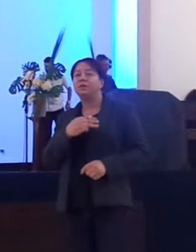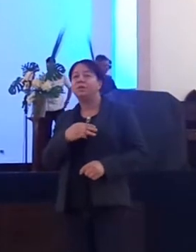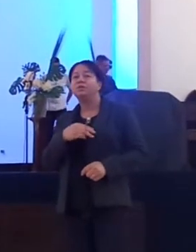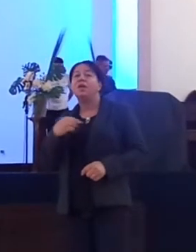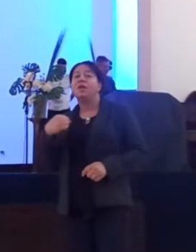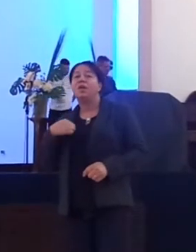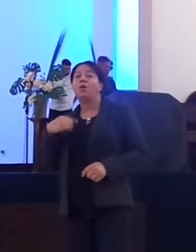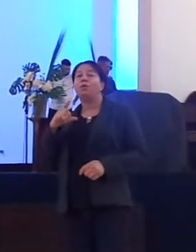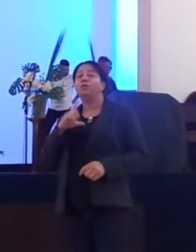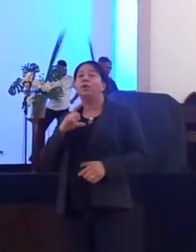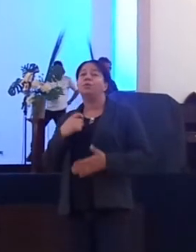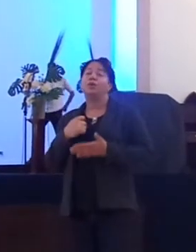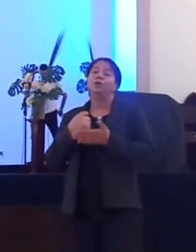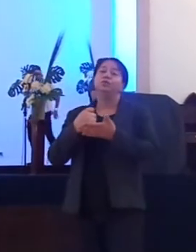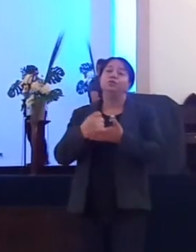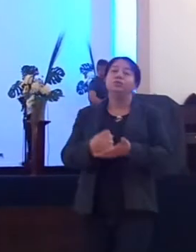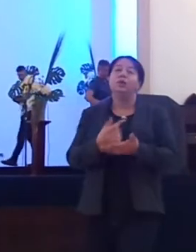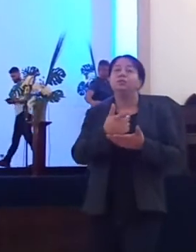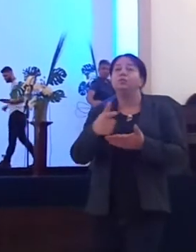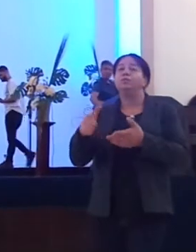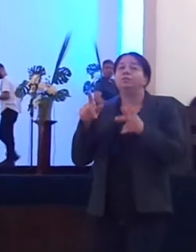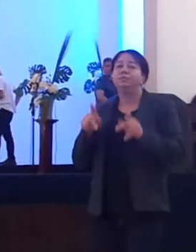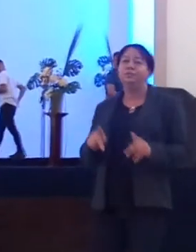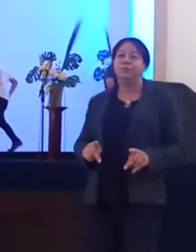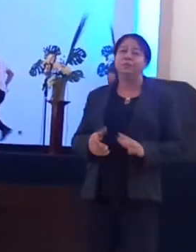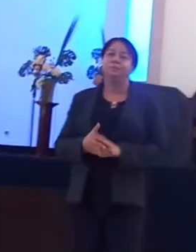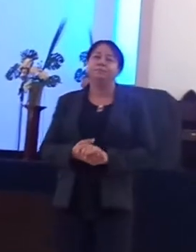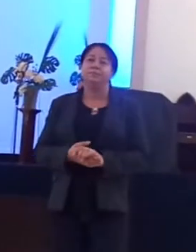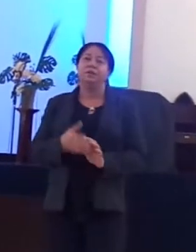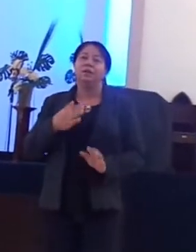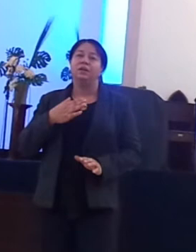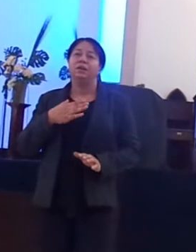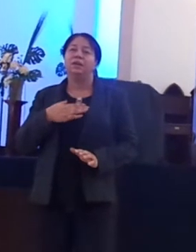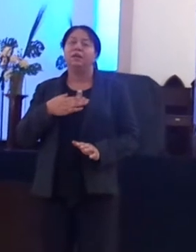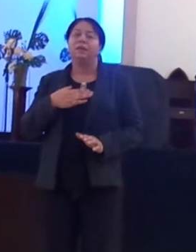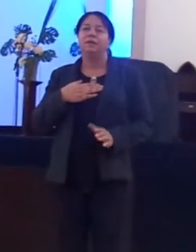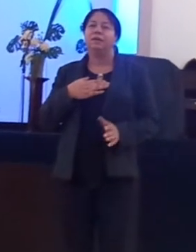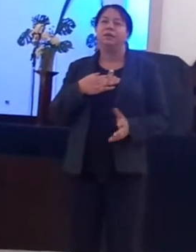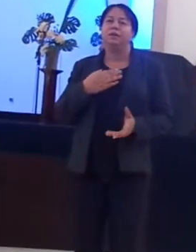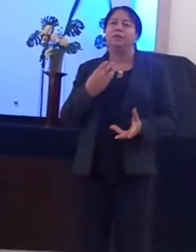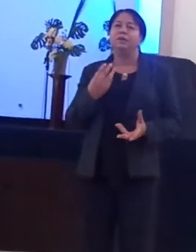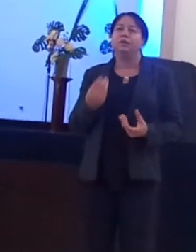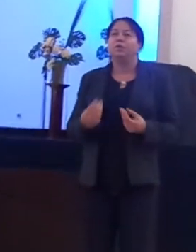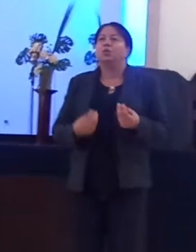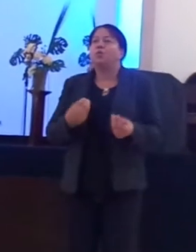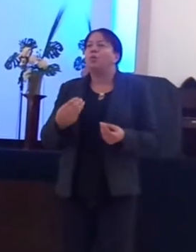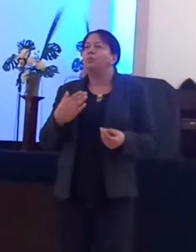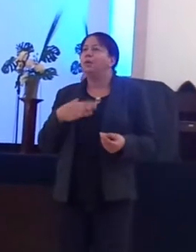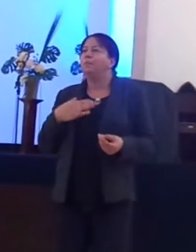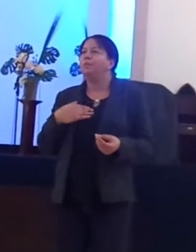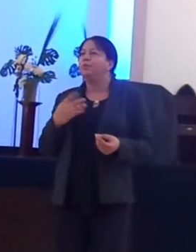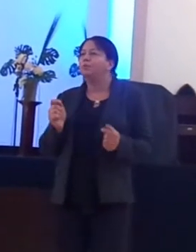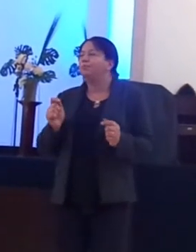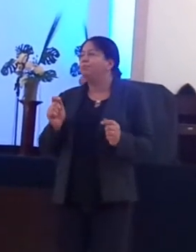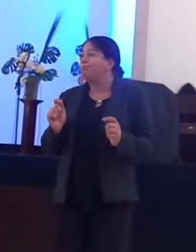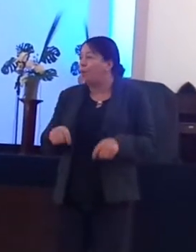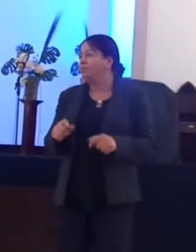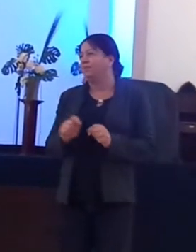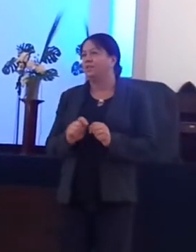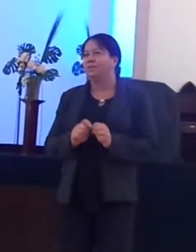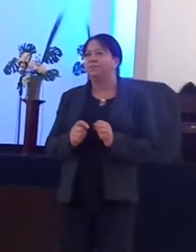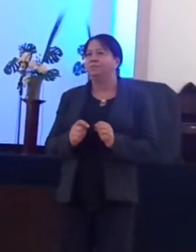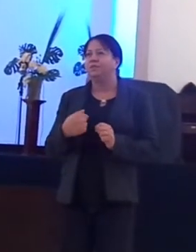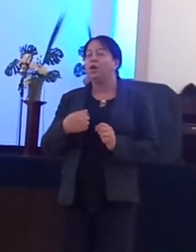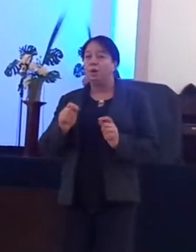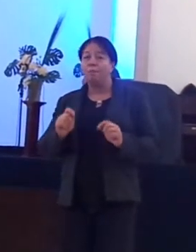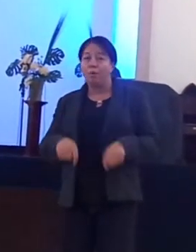eu tenho que ajudar os outros na medida da minha possibilidade.